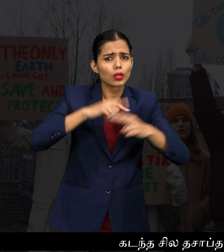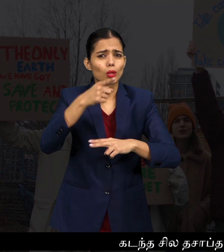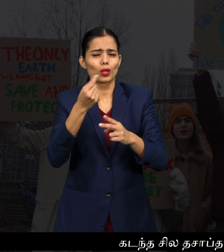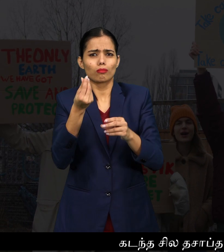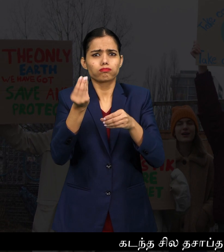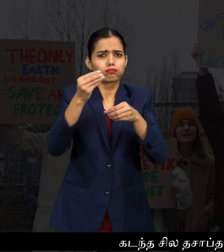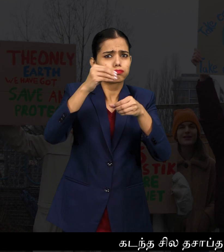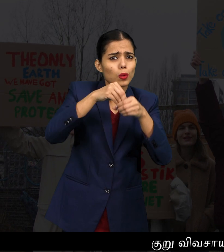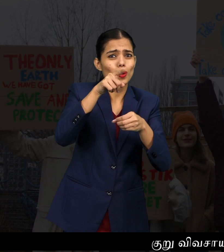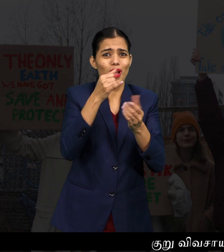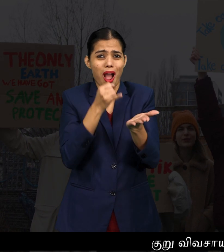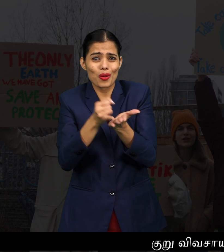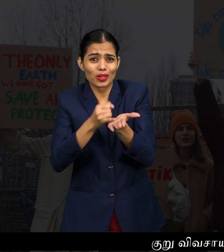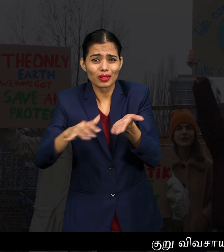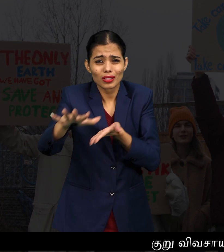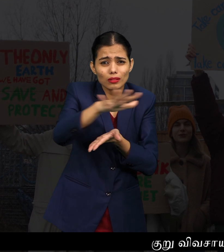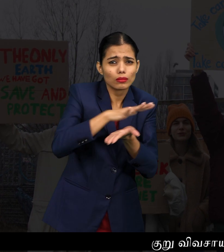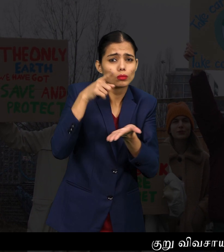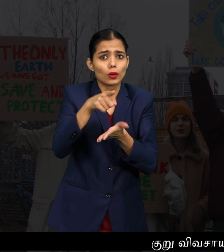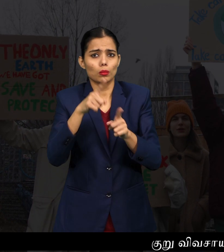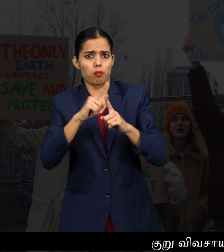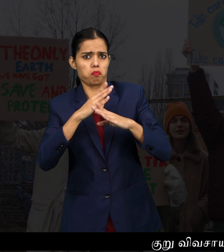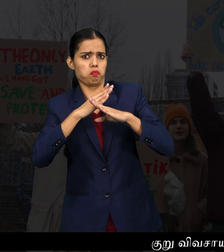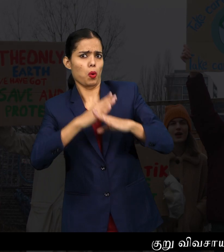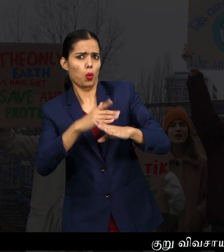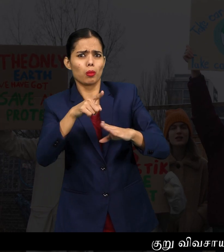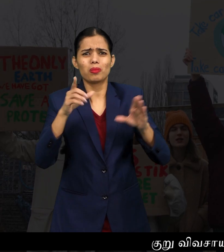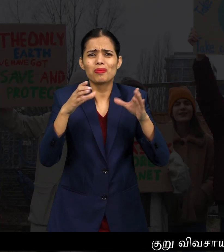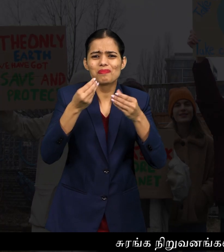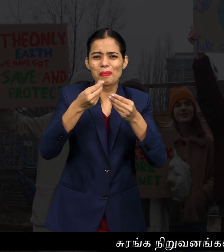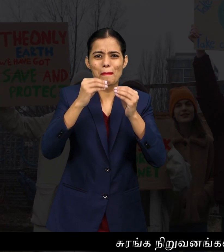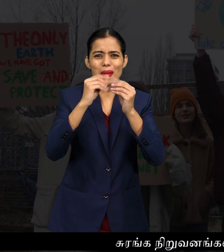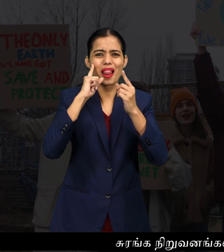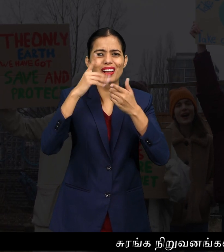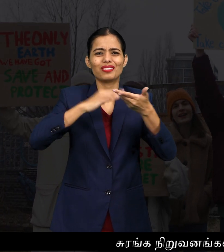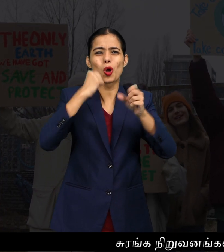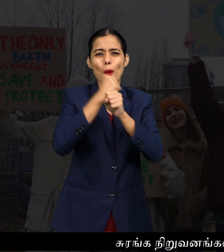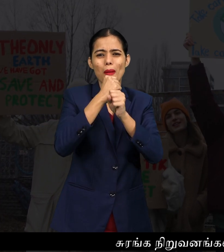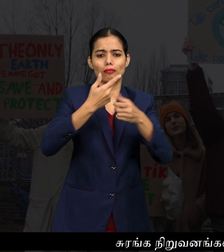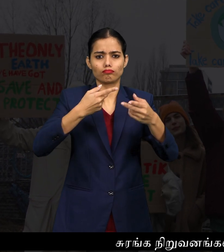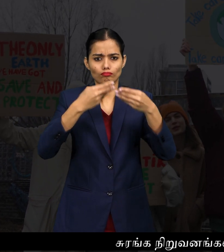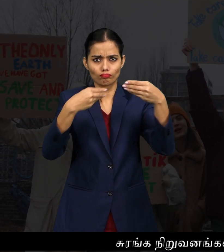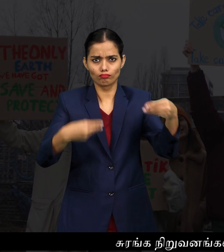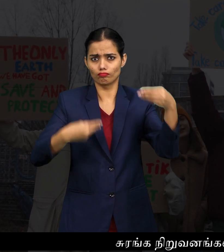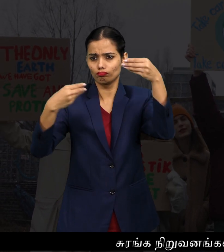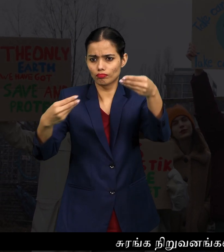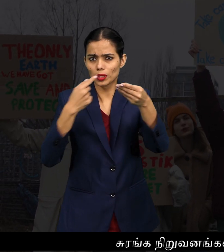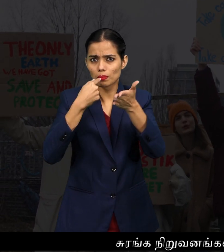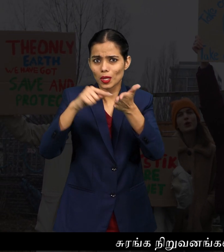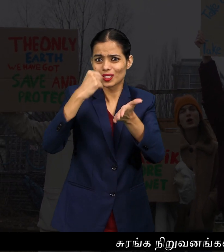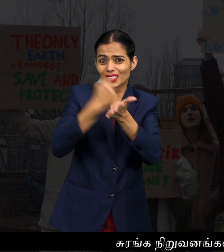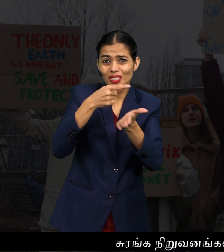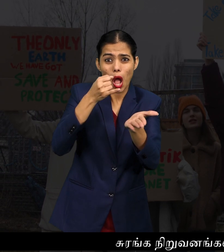பழங்குடியினர் மற்றும் குறு விவசாயிகள், வணிக விவசாயிகள், சுரங்க நிறுவனங்கள் மற்றும்